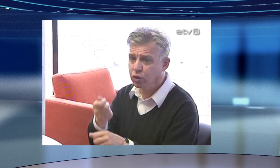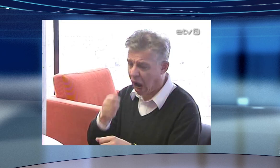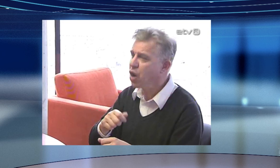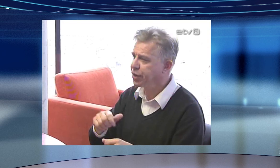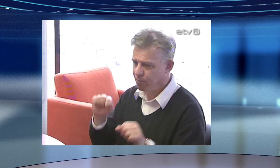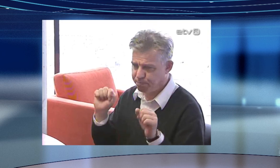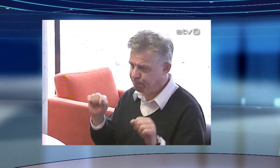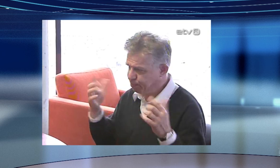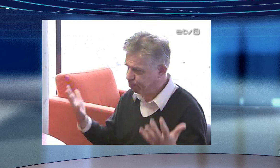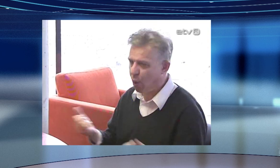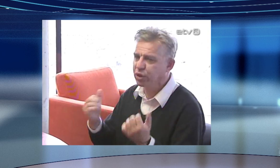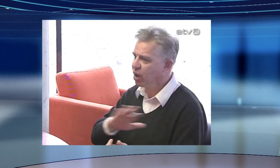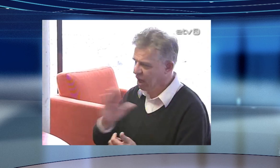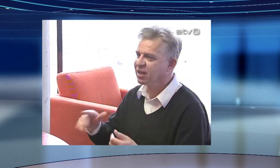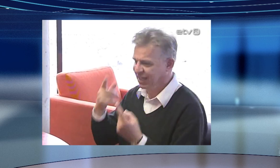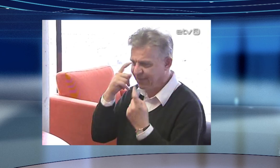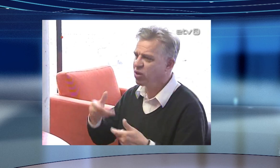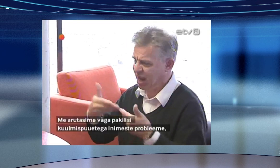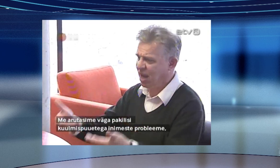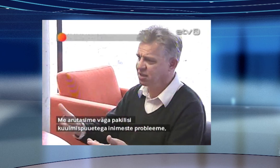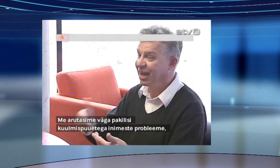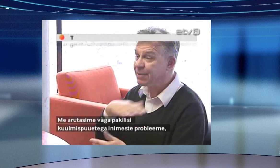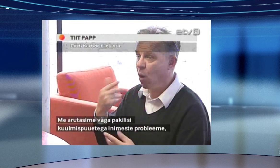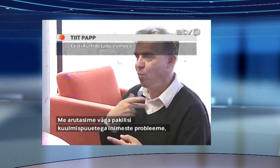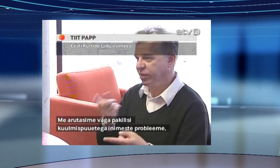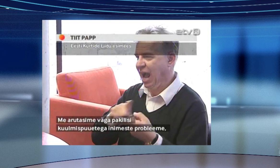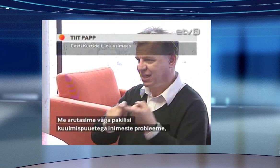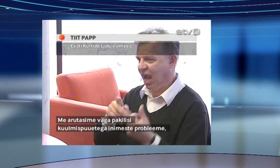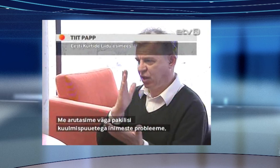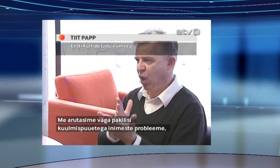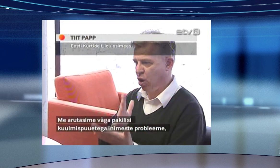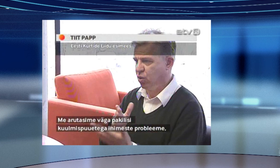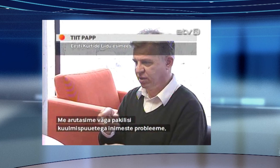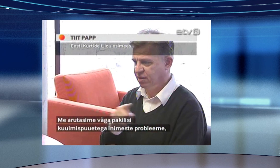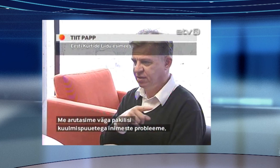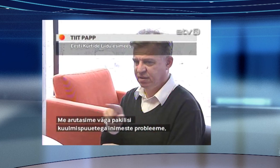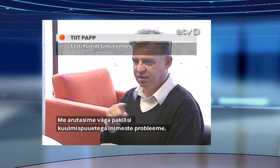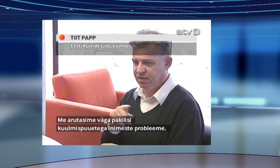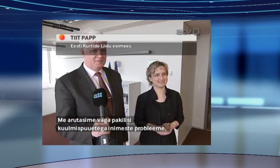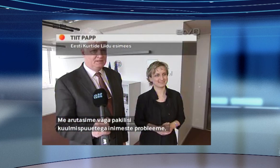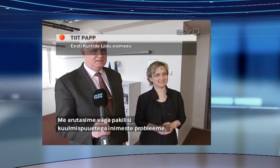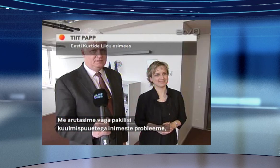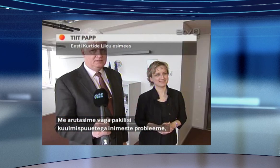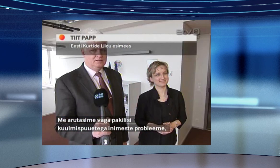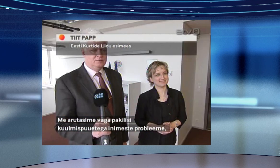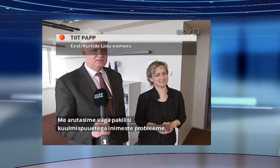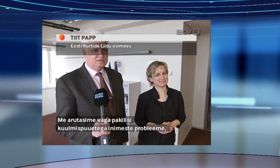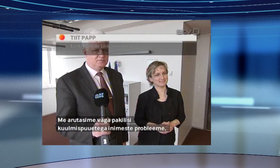Teie juhtumi korraldajate juures käiakse ja pakutakse väga palju eri... Eelkõige